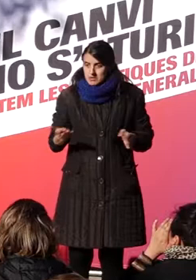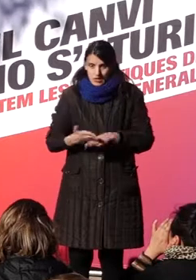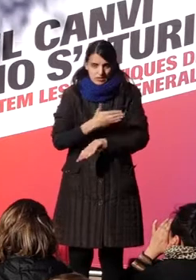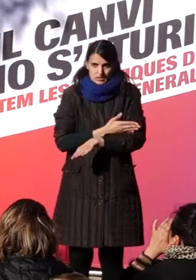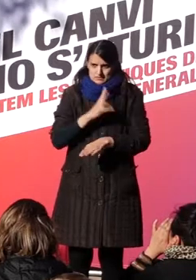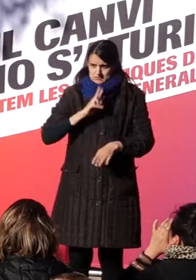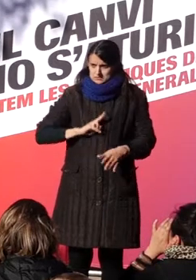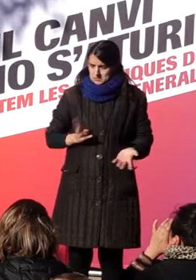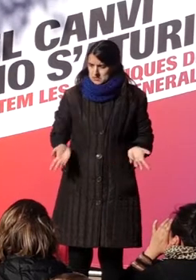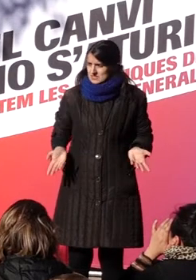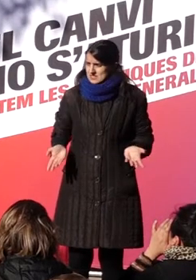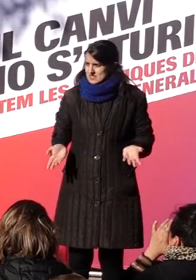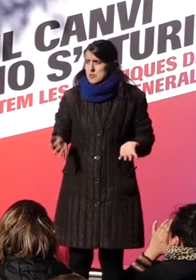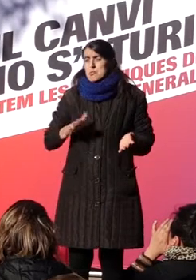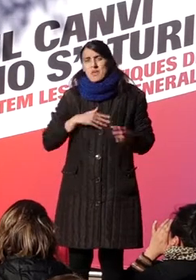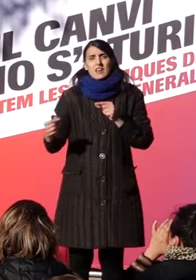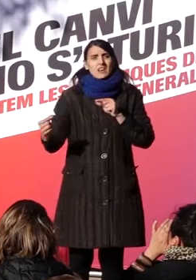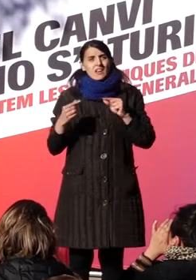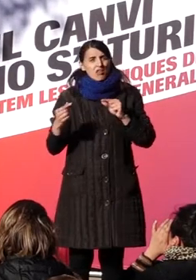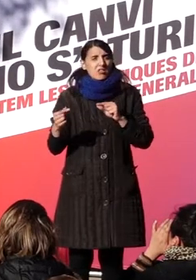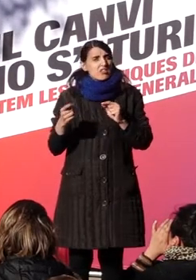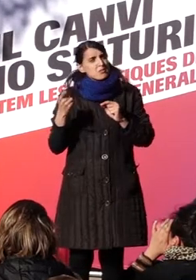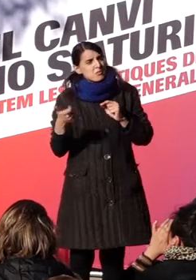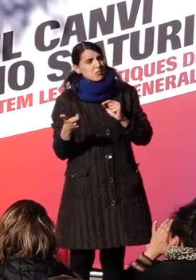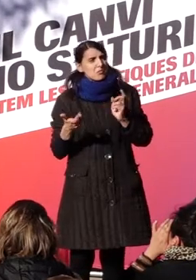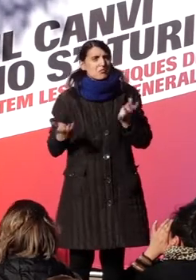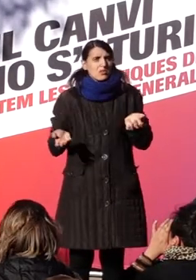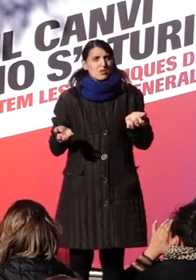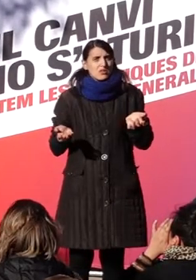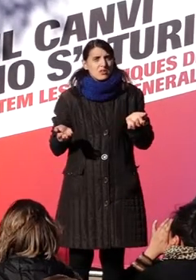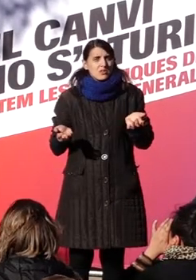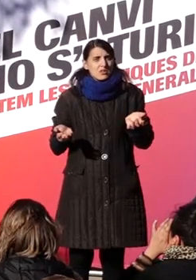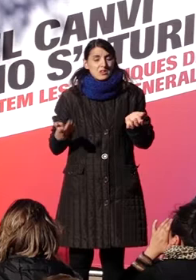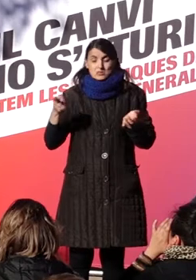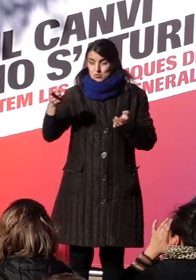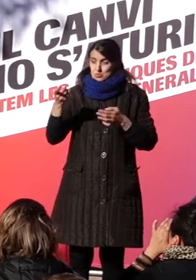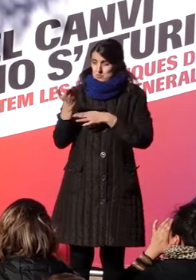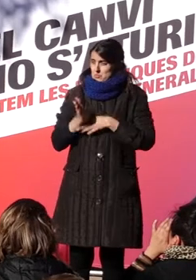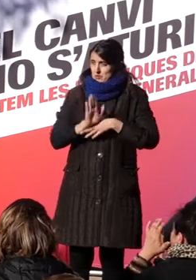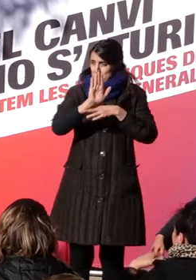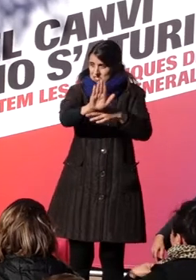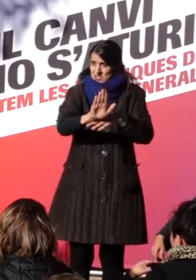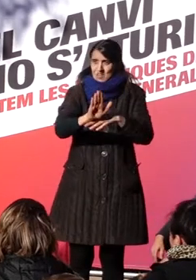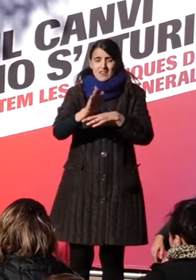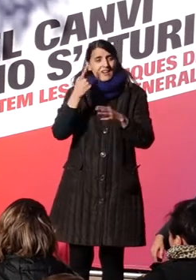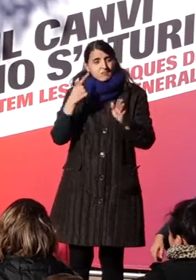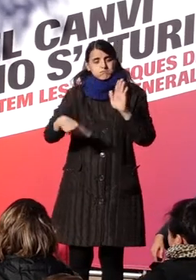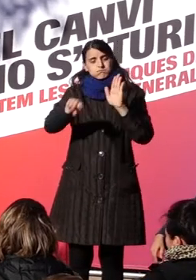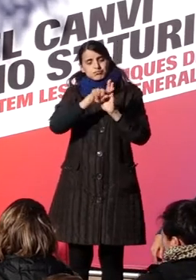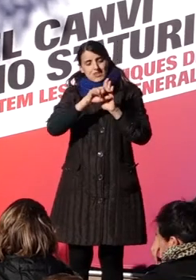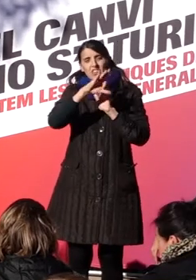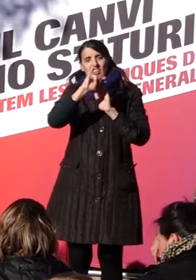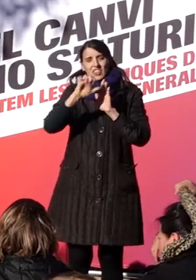algo me dijo quizá podemos negociar una que vuestra proposición incluya algún tipo de mejora de los centros de internamiento